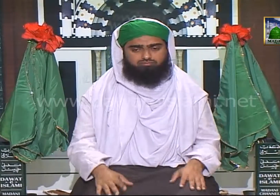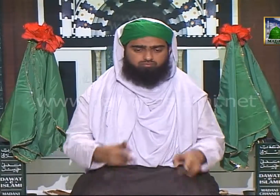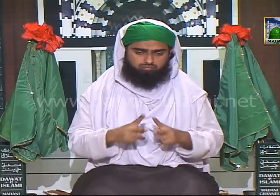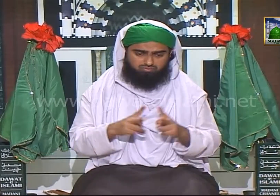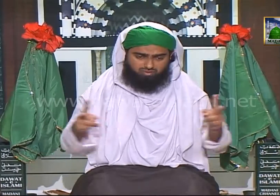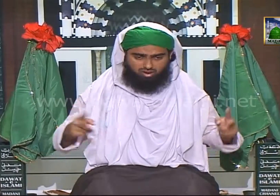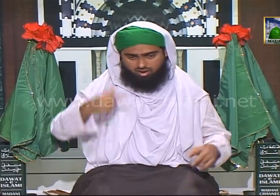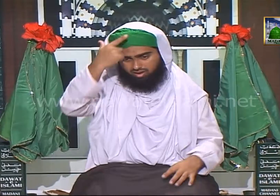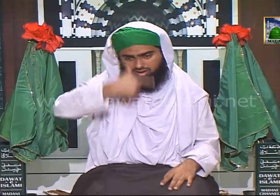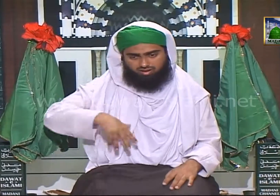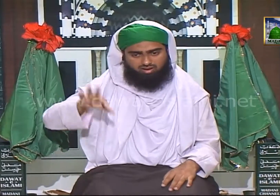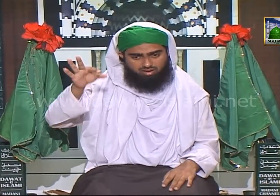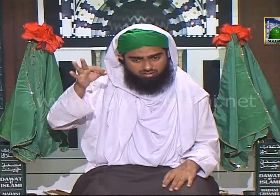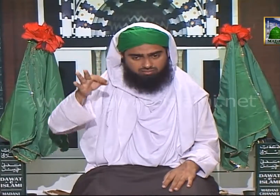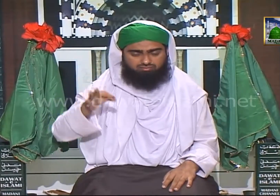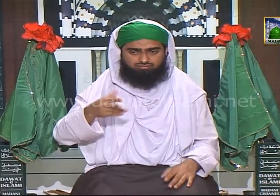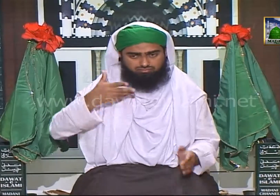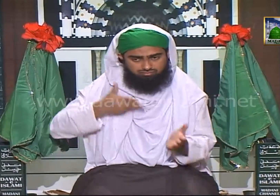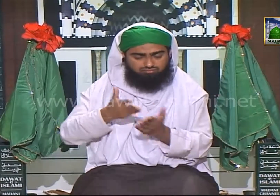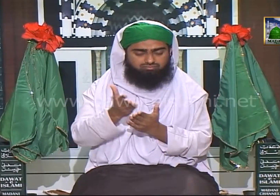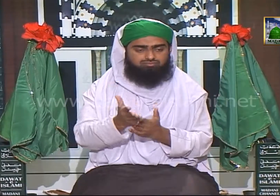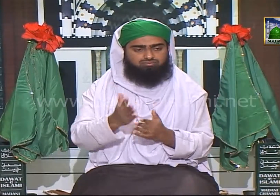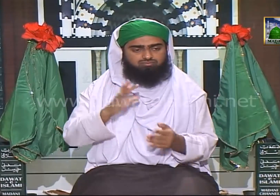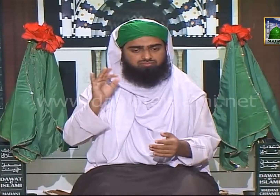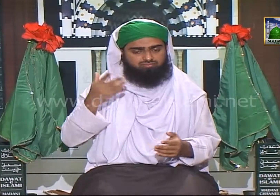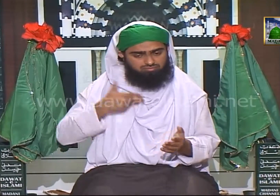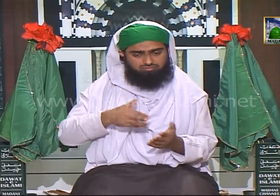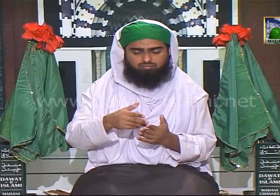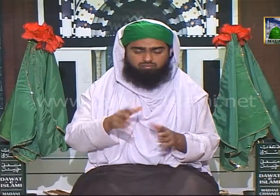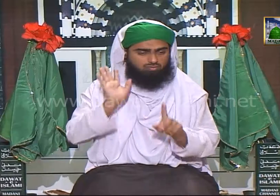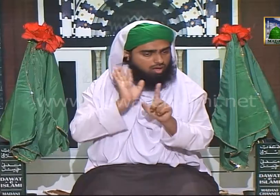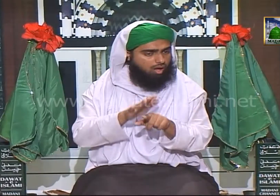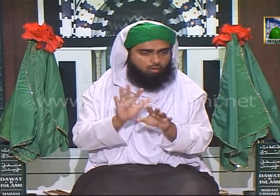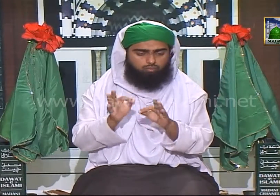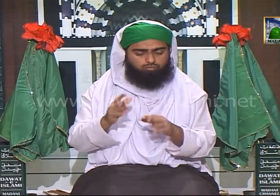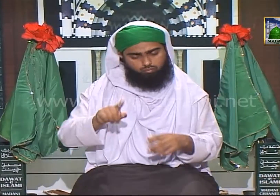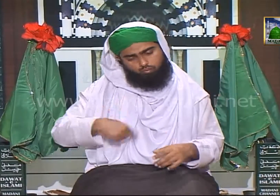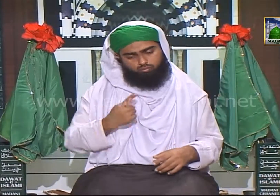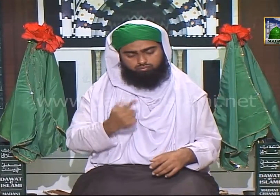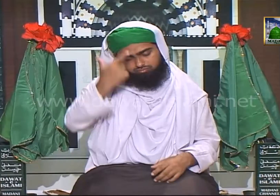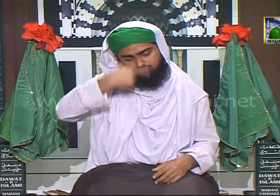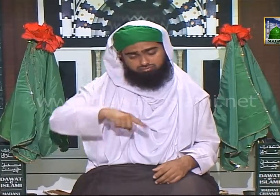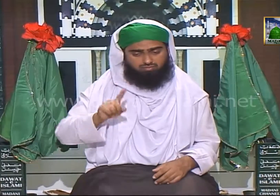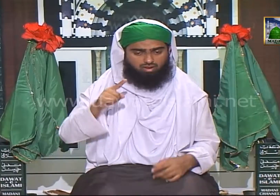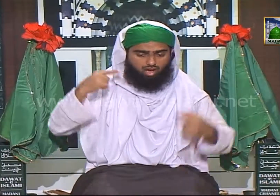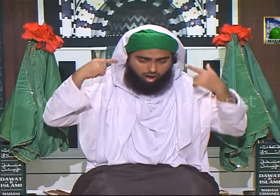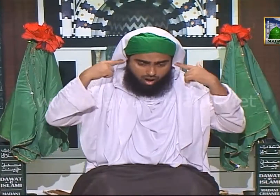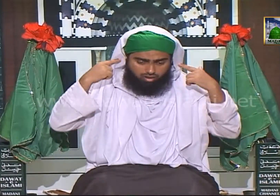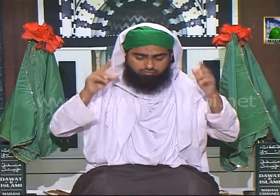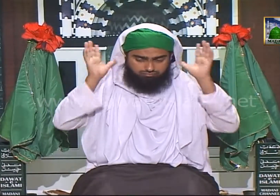لیجیے. کہیں اکیلے بھی آپ ہوئے، کہیں مسجد نہیں ہوئی، نماز باجماعت پڑھنے کا کوئی موقع نہیں ملا، تو اپنی اذان اپنی اقامت پڑھ کر